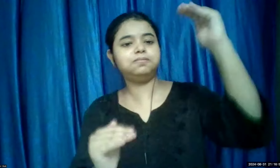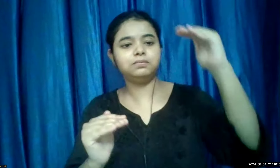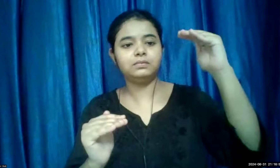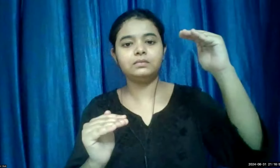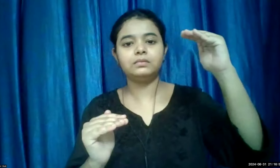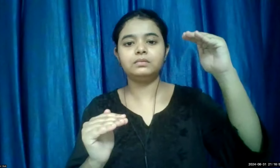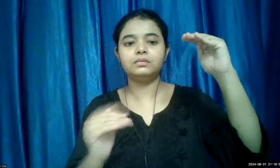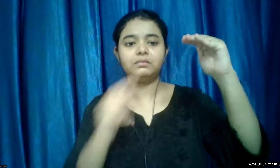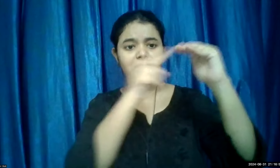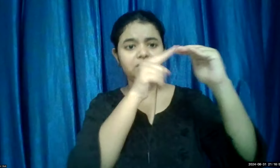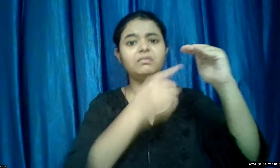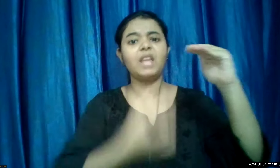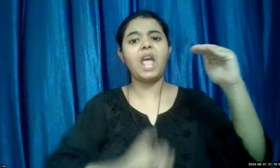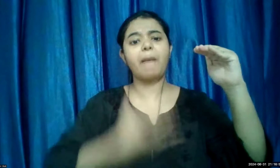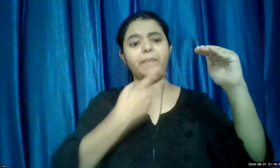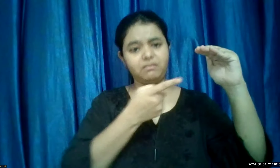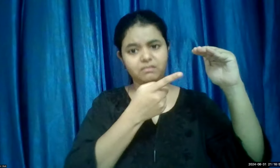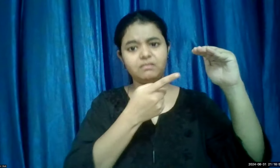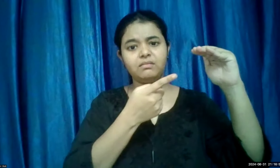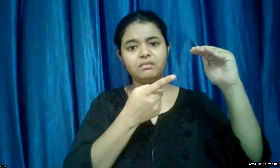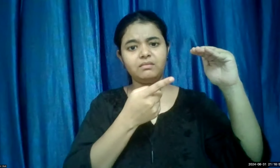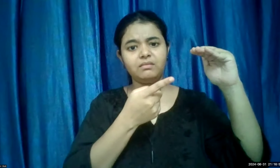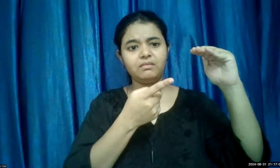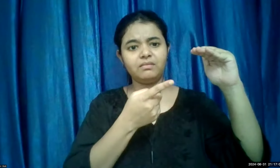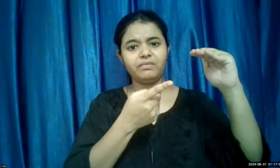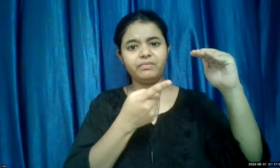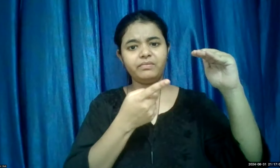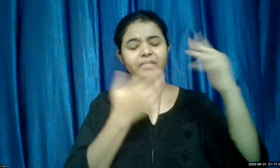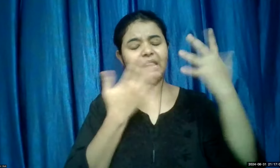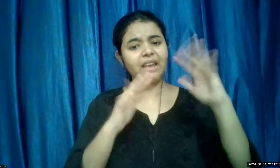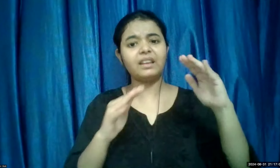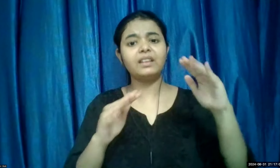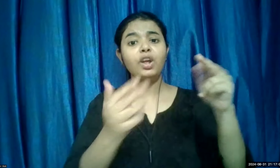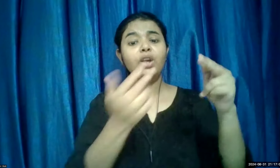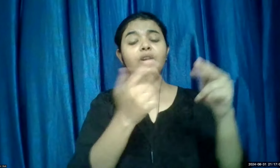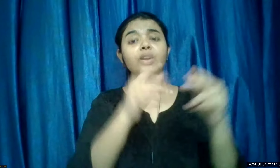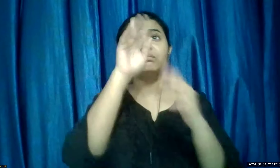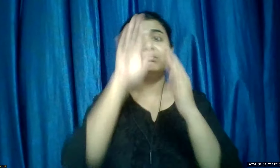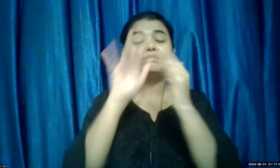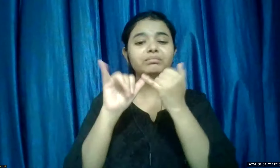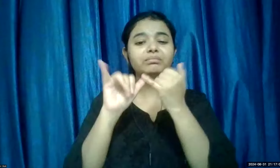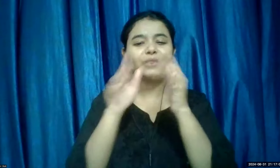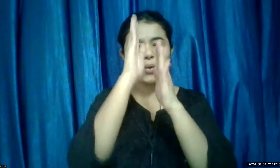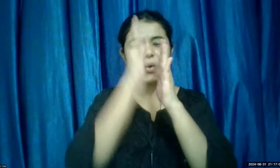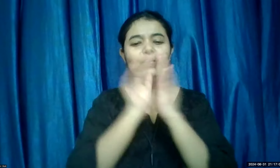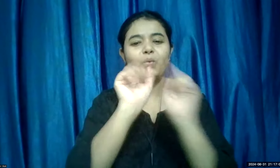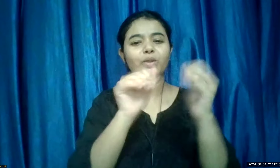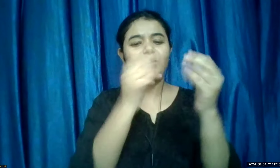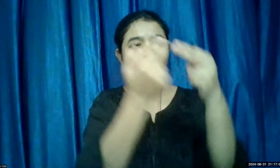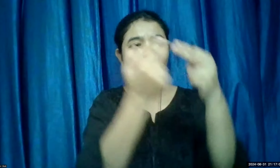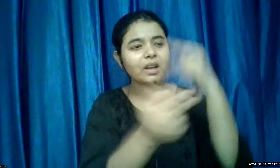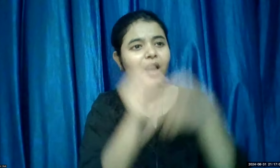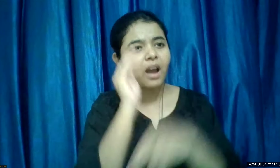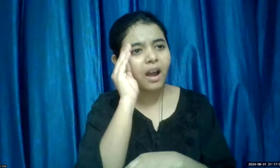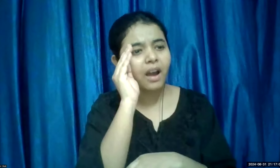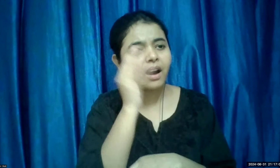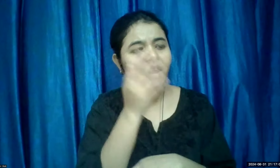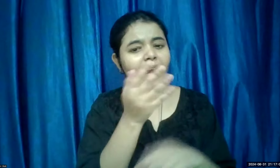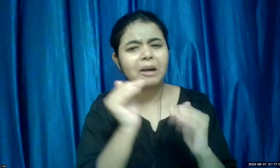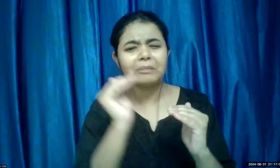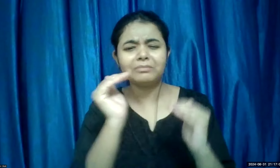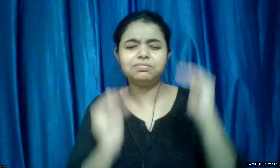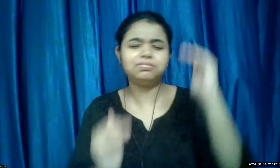जाए तब भी ऐसा सुख प्राप्त नहीं होगा जो भगवान की कथाओं को करने से भक्तों को प्राप्त होता है, तो वो सुख